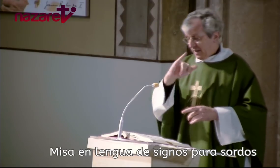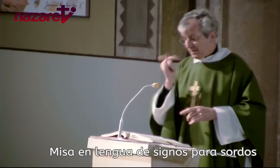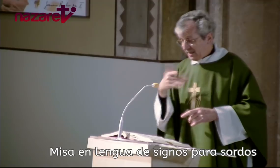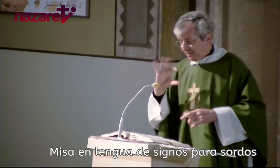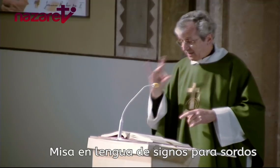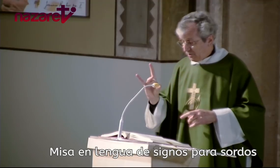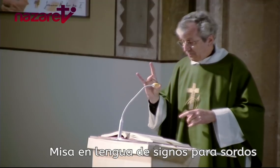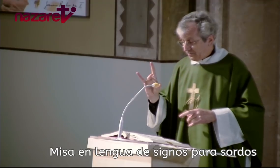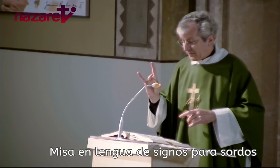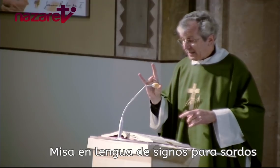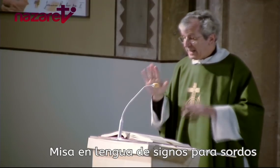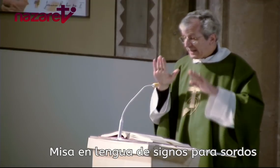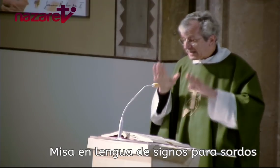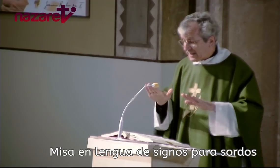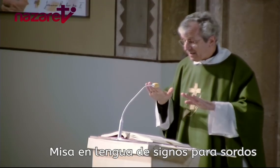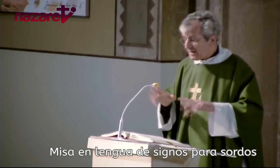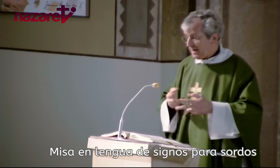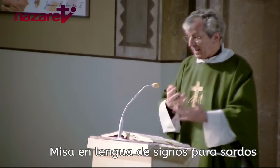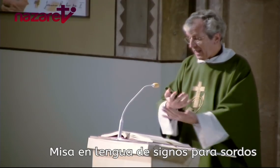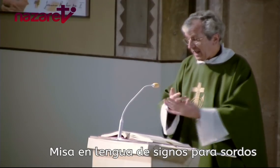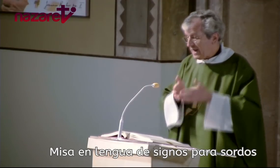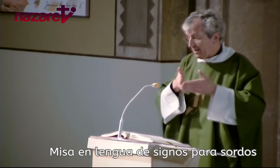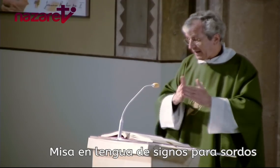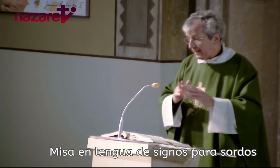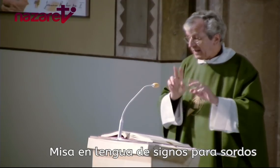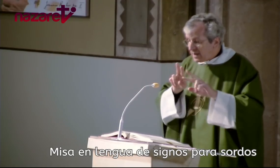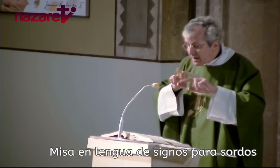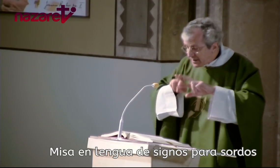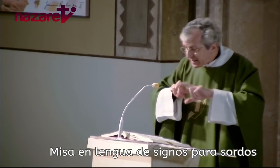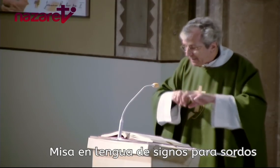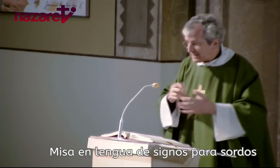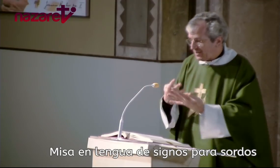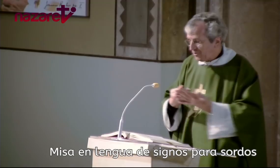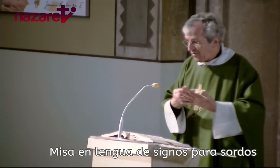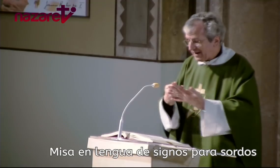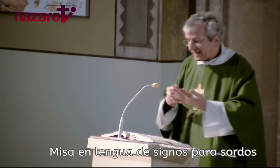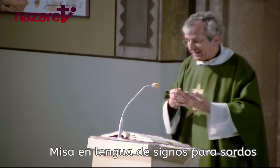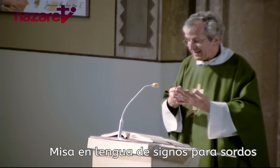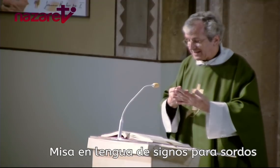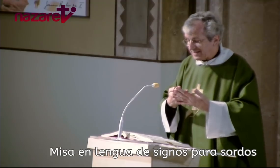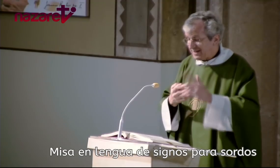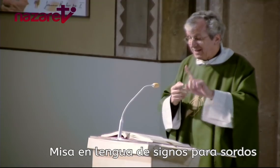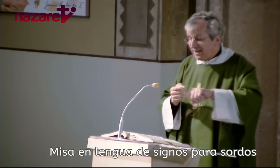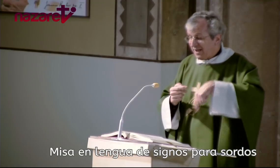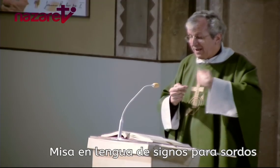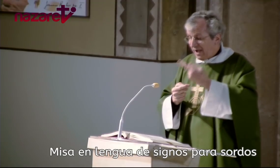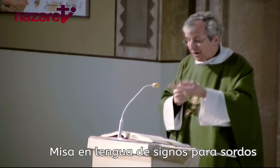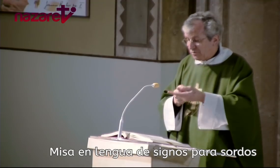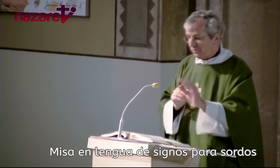de Zebedeo, que estaban en la barca repasando las redes. A